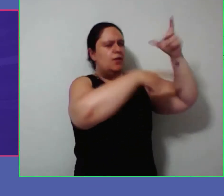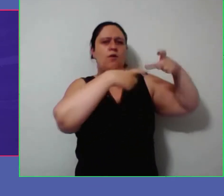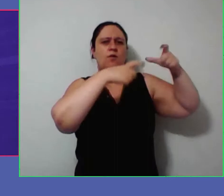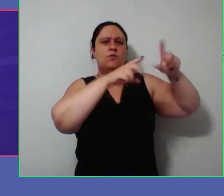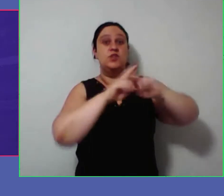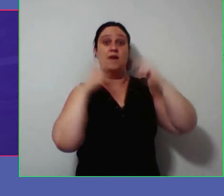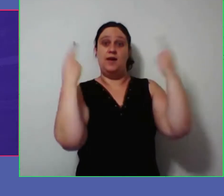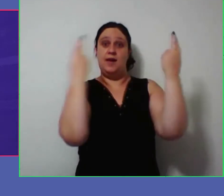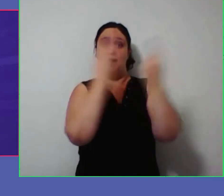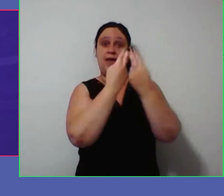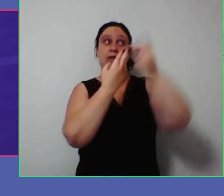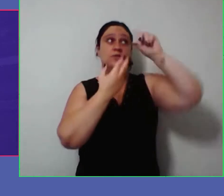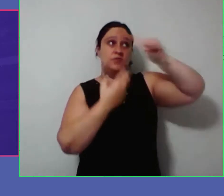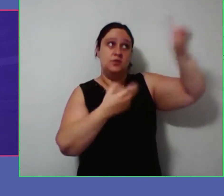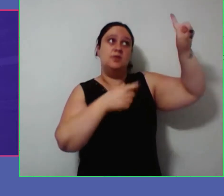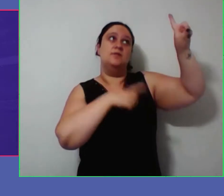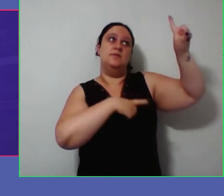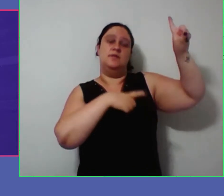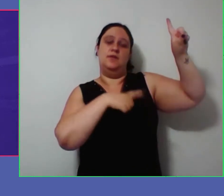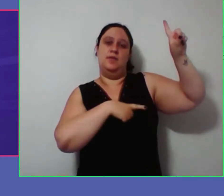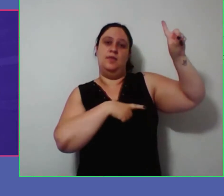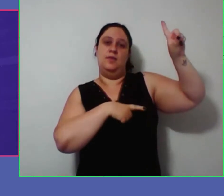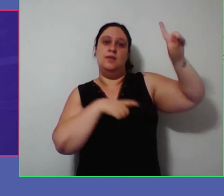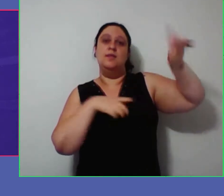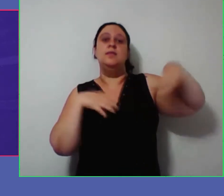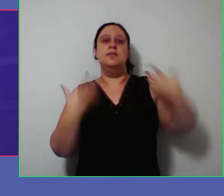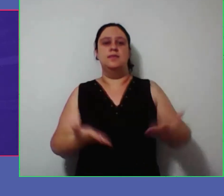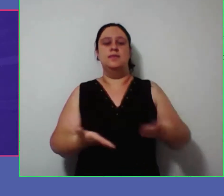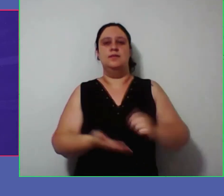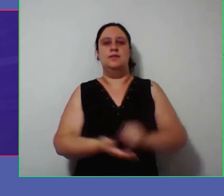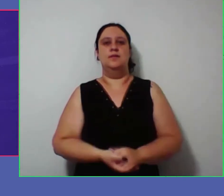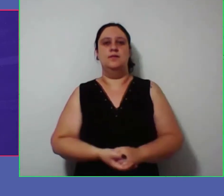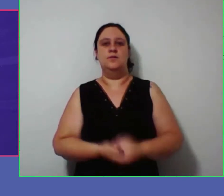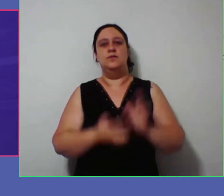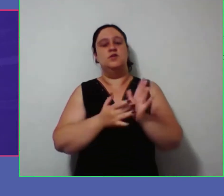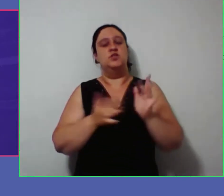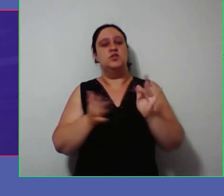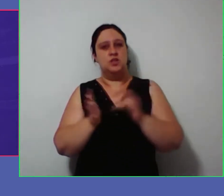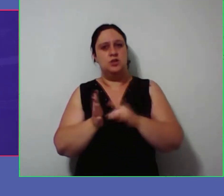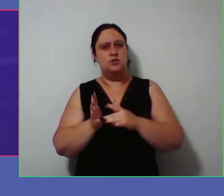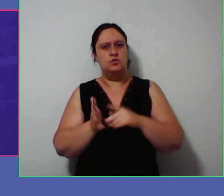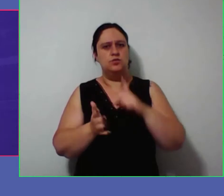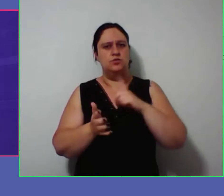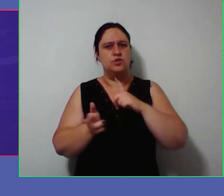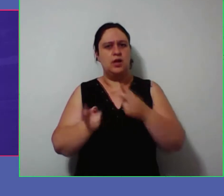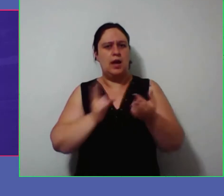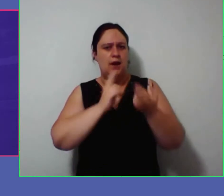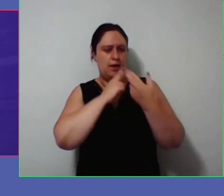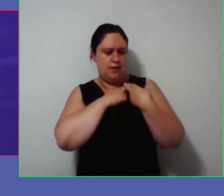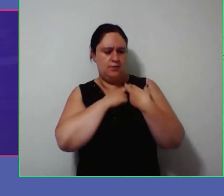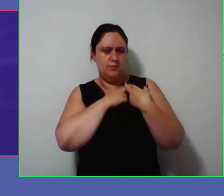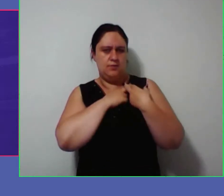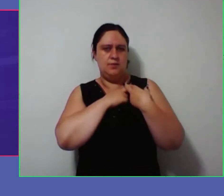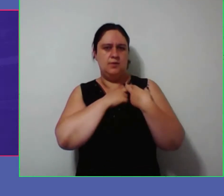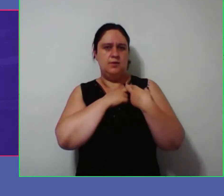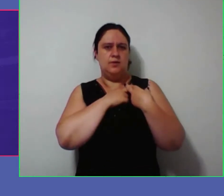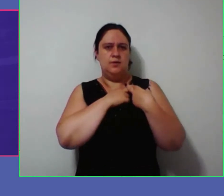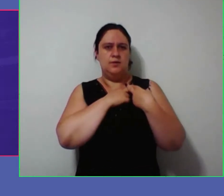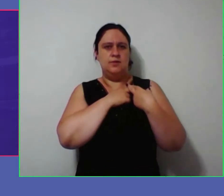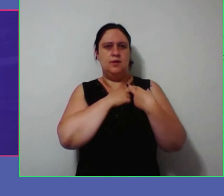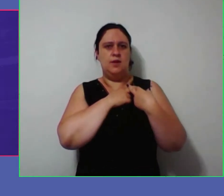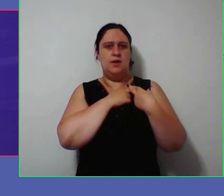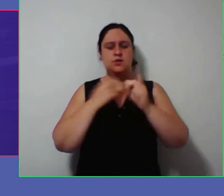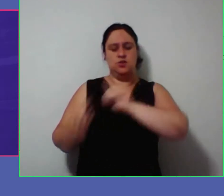vontade de Deus é feita. Então Jesus veio com a incumbência de estabelecer o governo celestial, o reino de